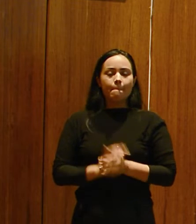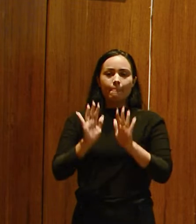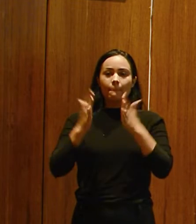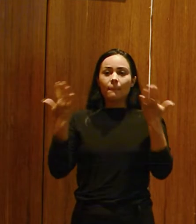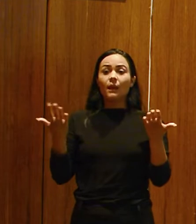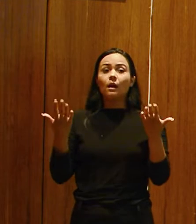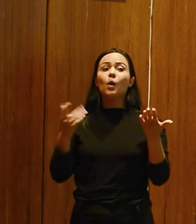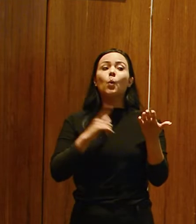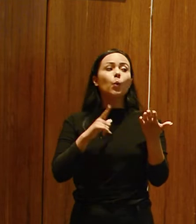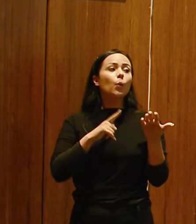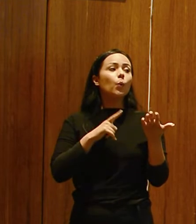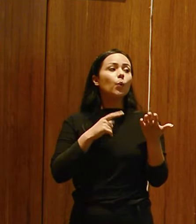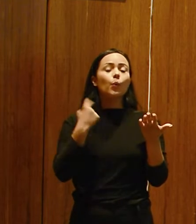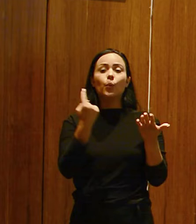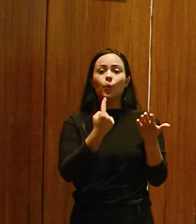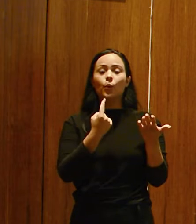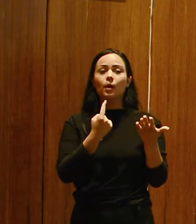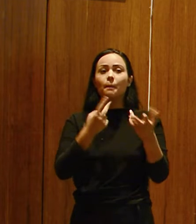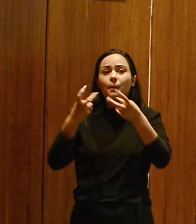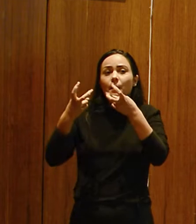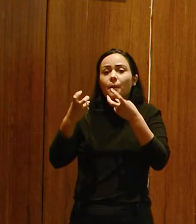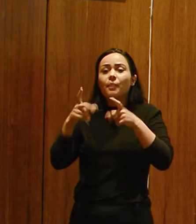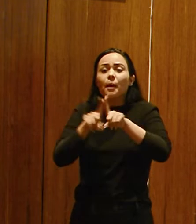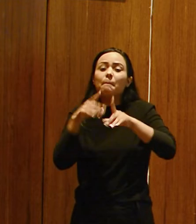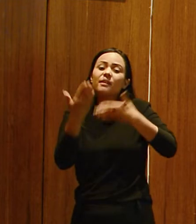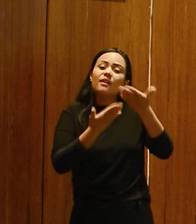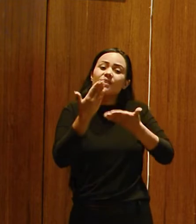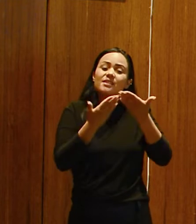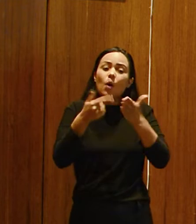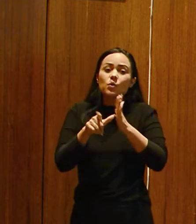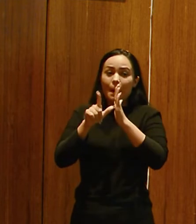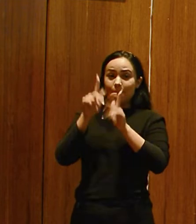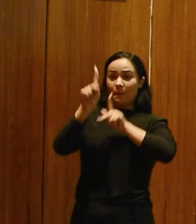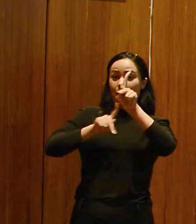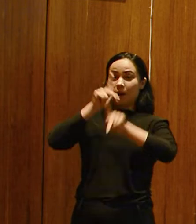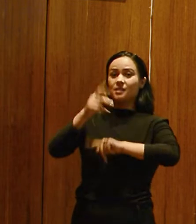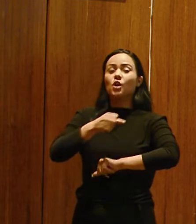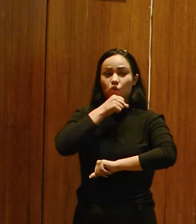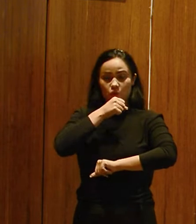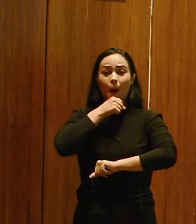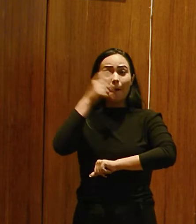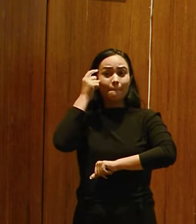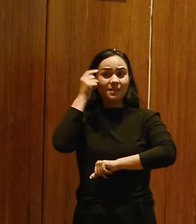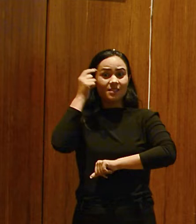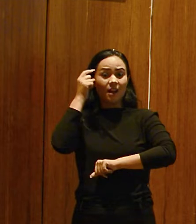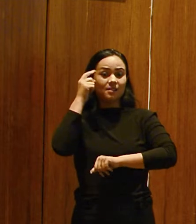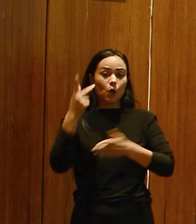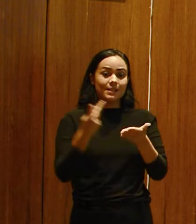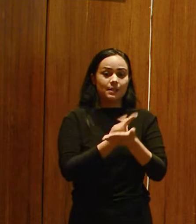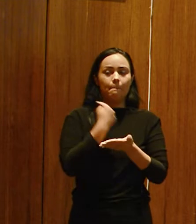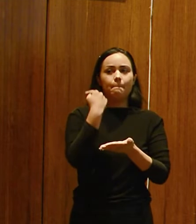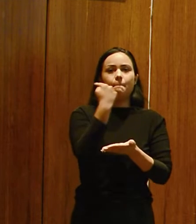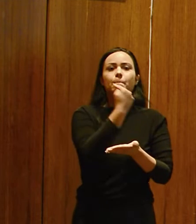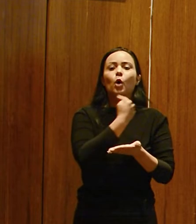Então, o que é que nós temos? Diagnóstico e intervenção precoce para a população idosa, pensando em todas essas consequências que